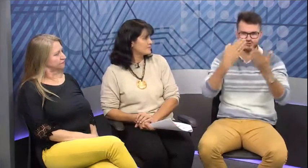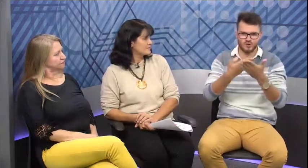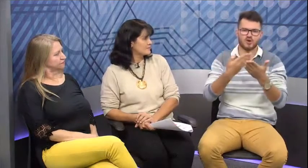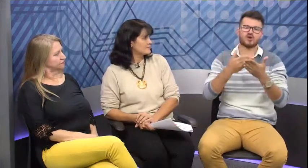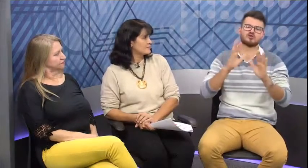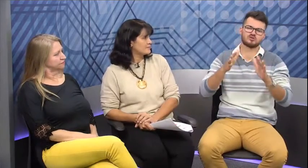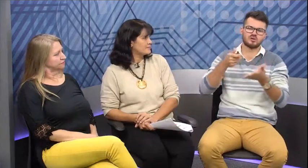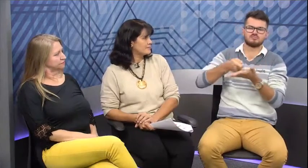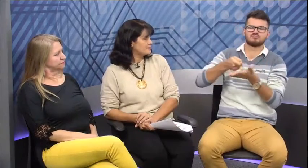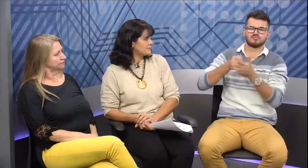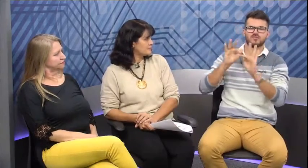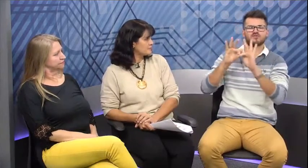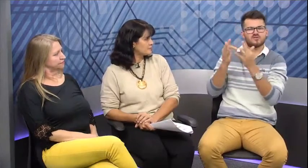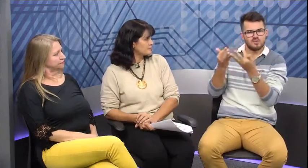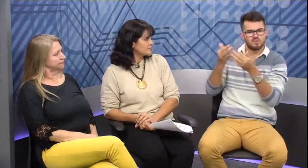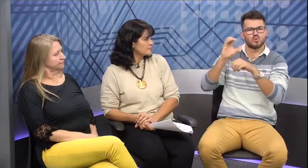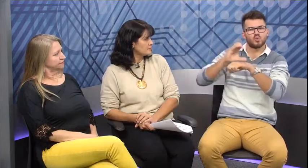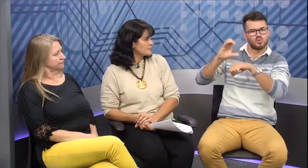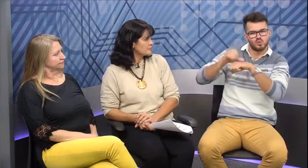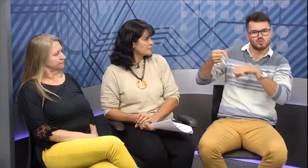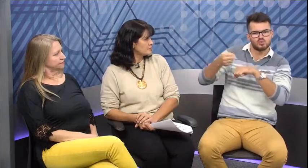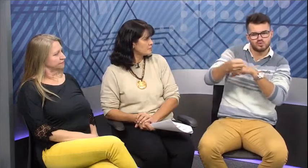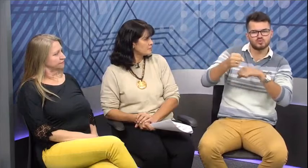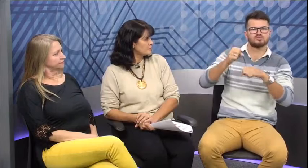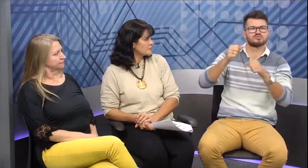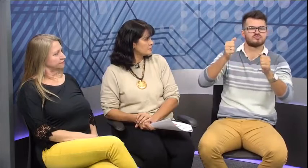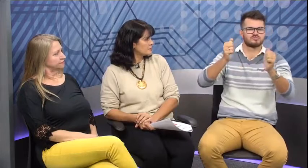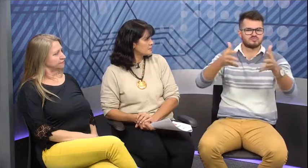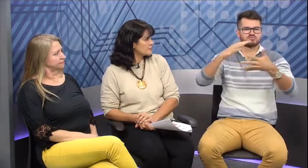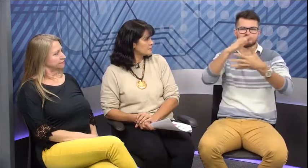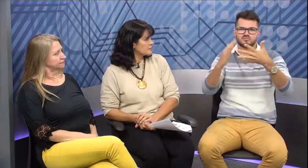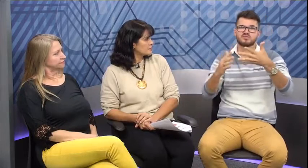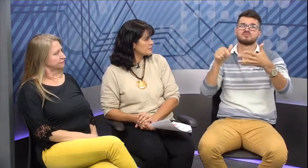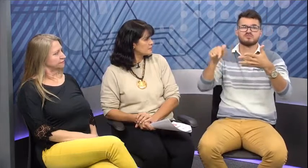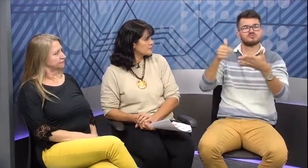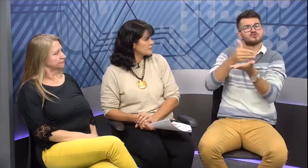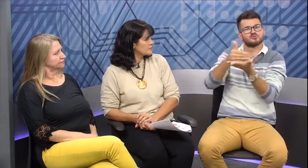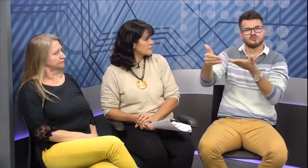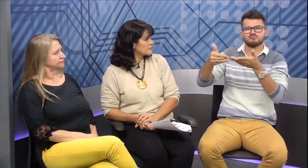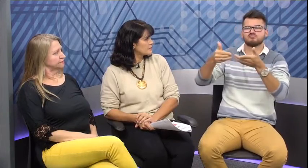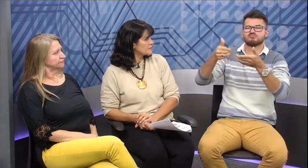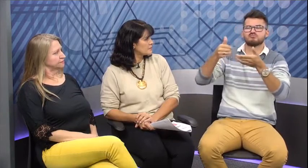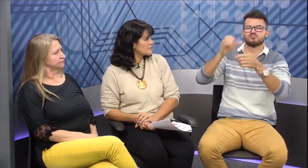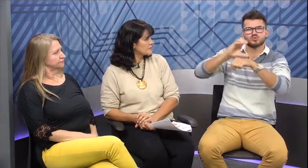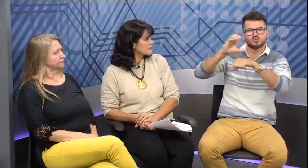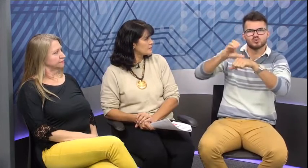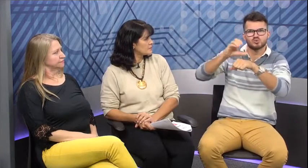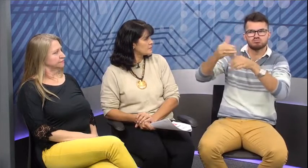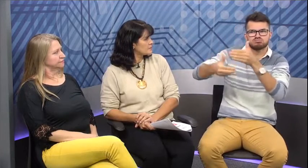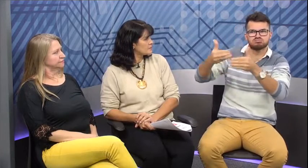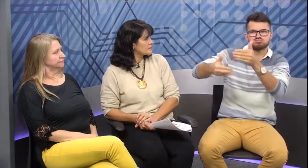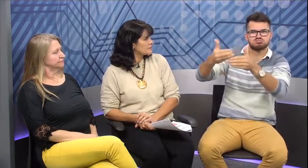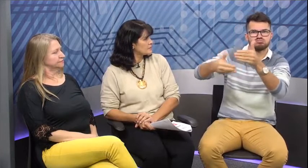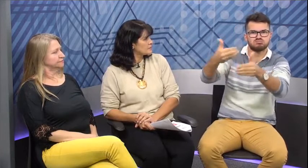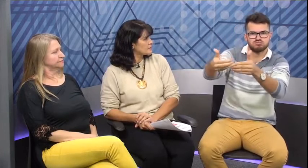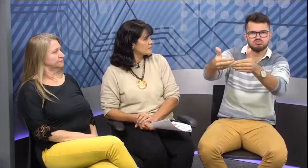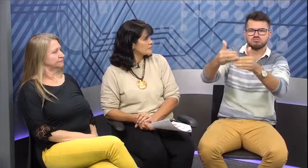Sim, quando eu fui para a escola, né, minha família foi convidada também para participar de cursos de Libras, né? Então eles